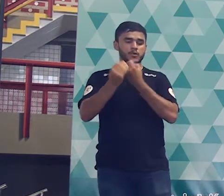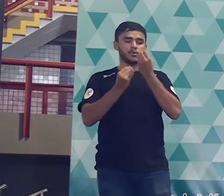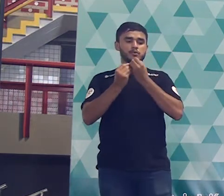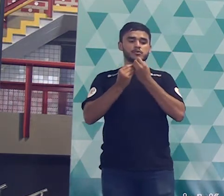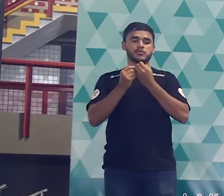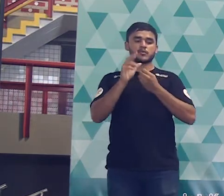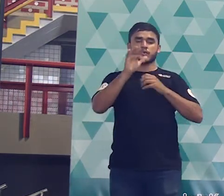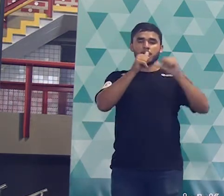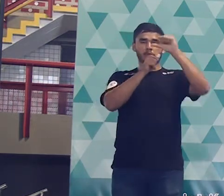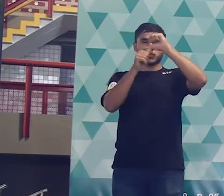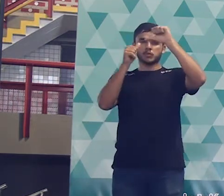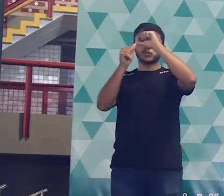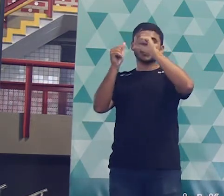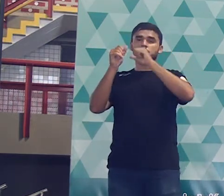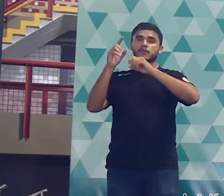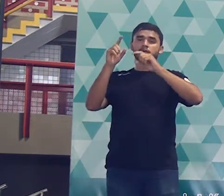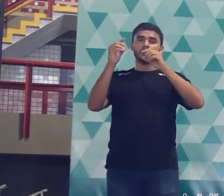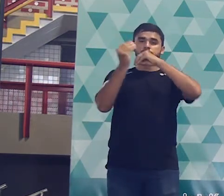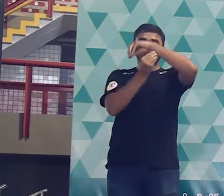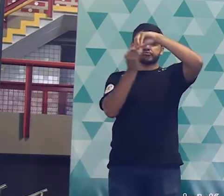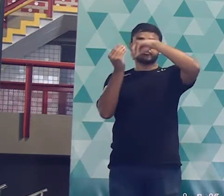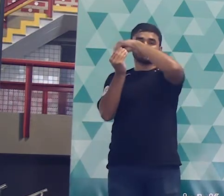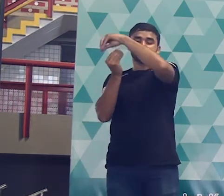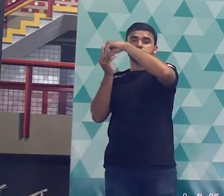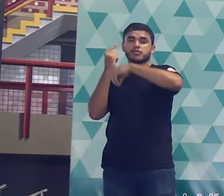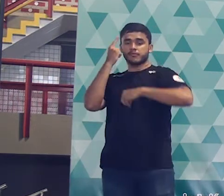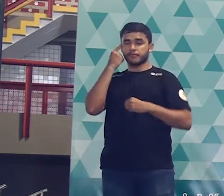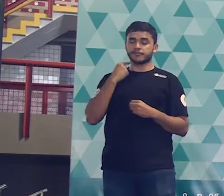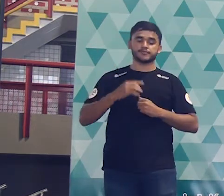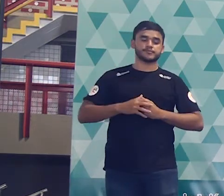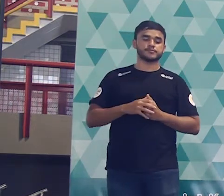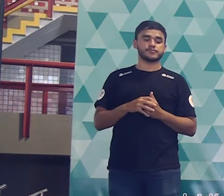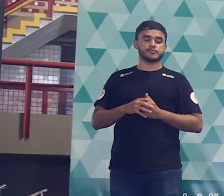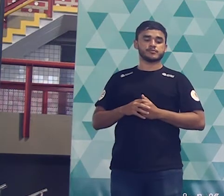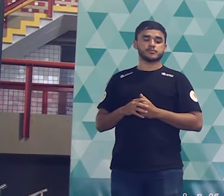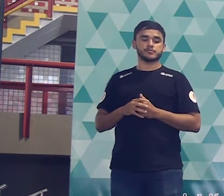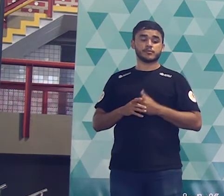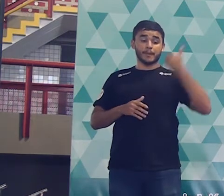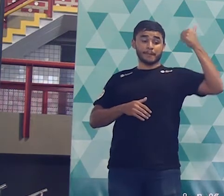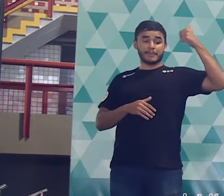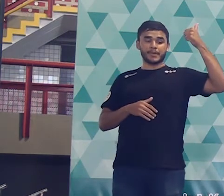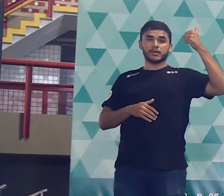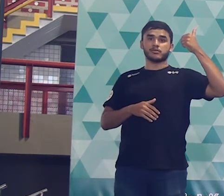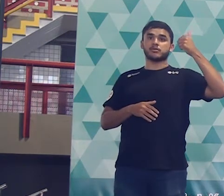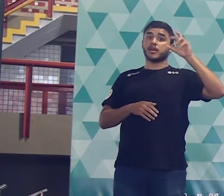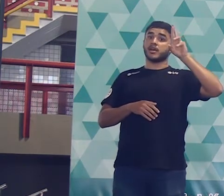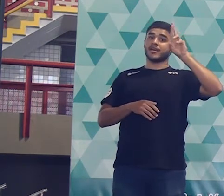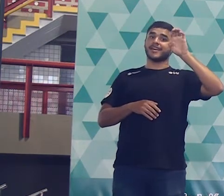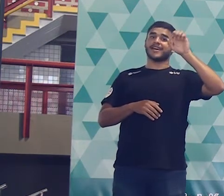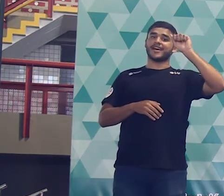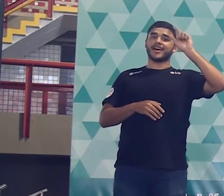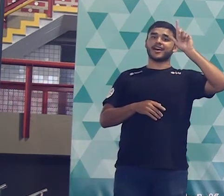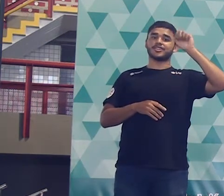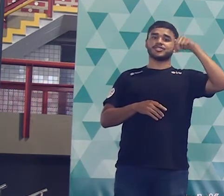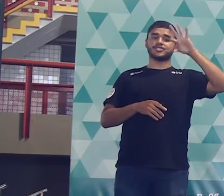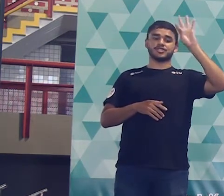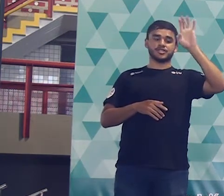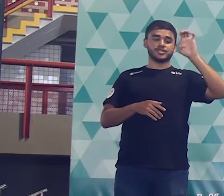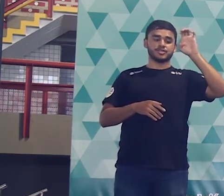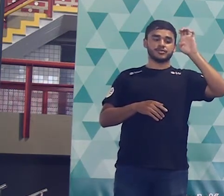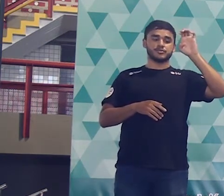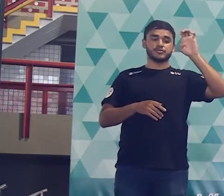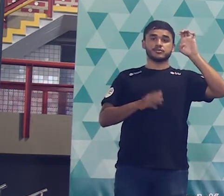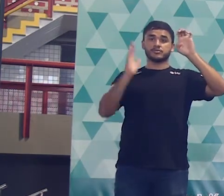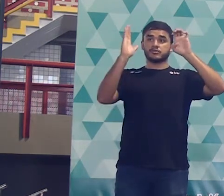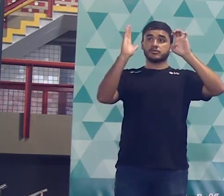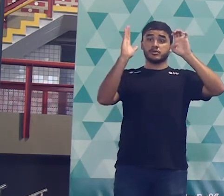química. Primeiro, eu tenho um reagente. Depois da seta, eu tenho o produto. E olha essas alterações,